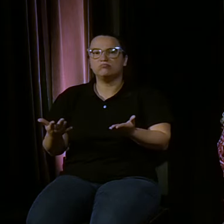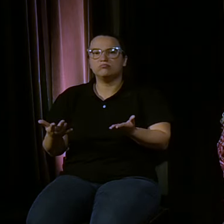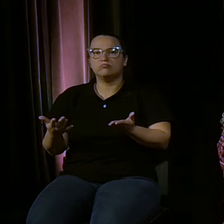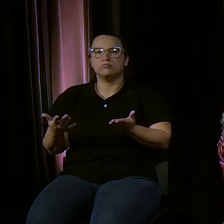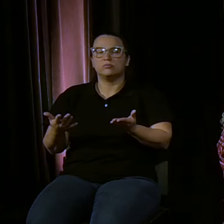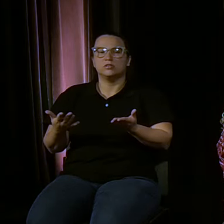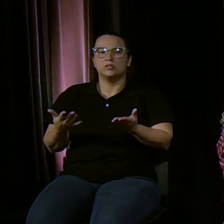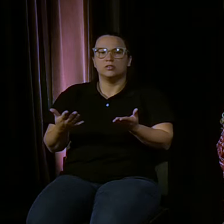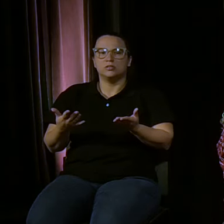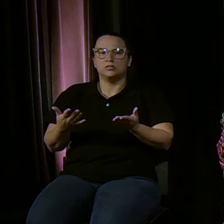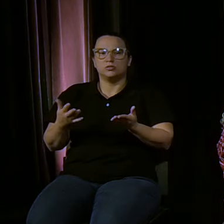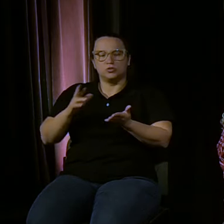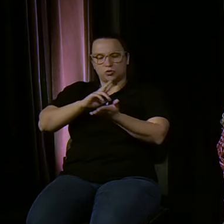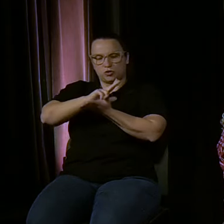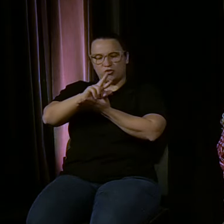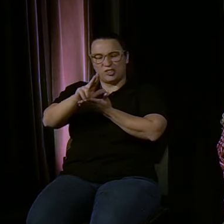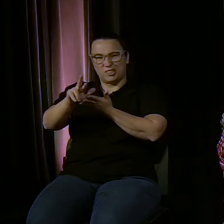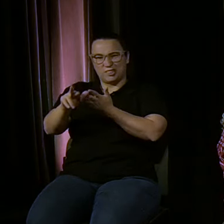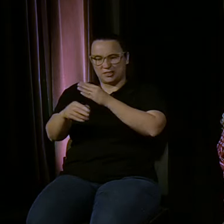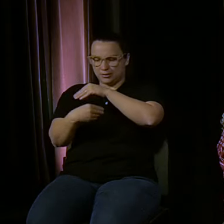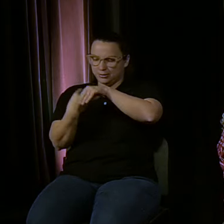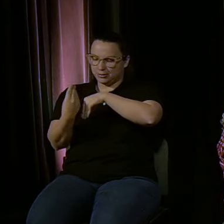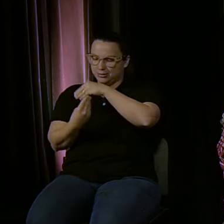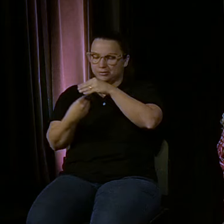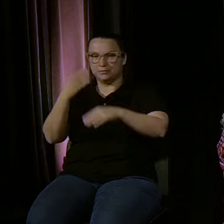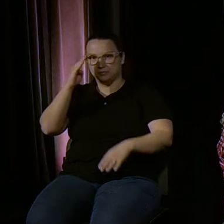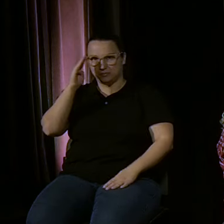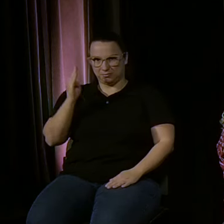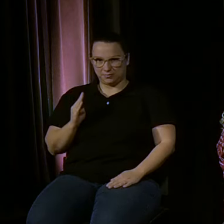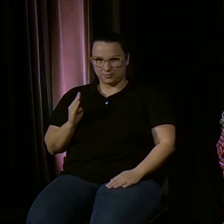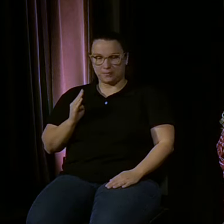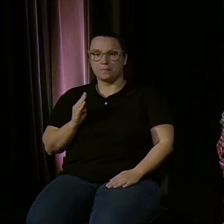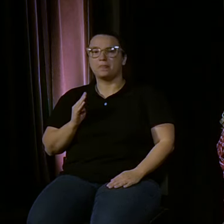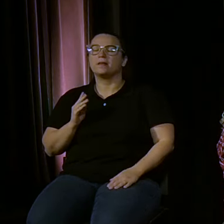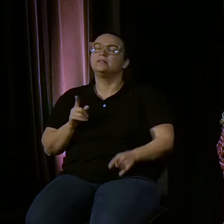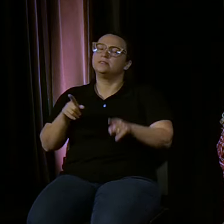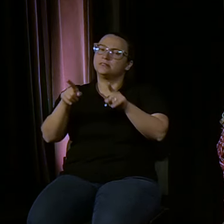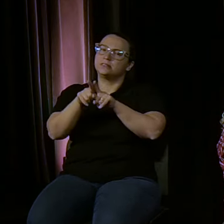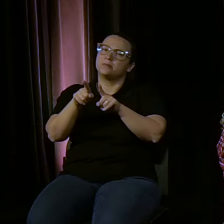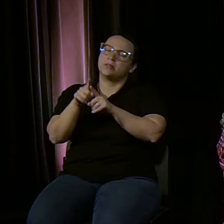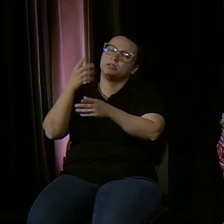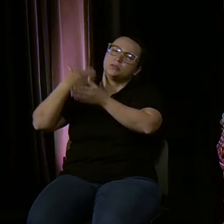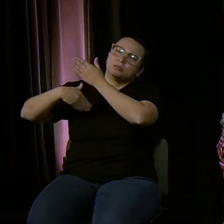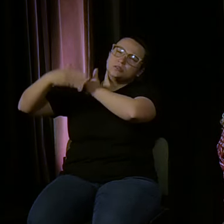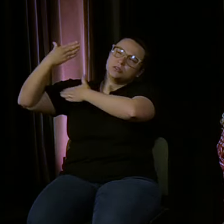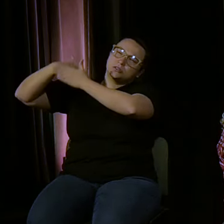de pensar a racialidade no Brasil, mas queria voltar um pouco nessa dimensão do